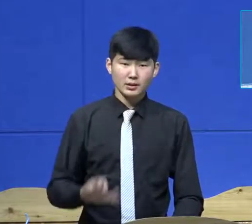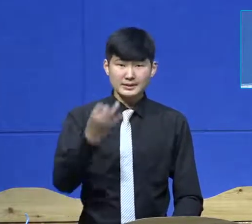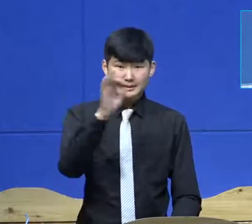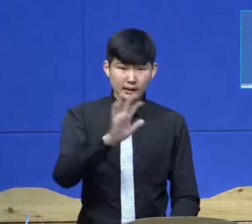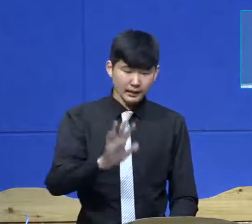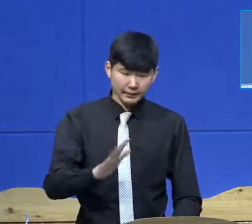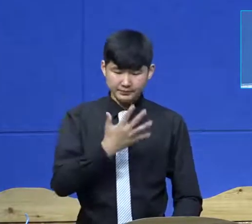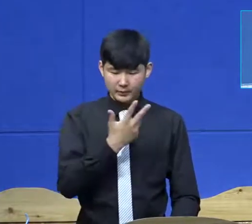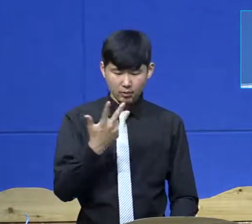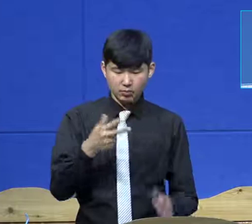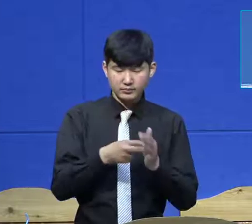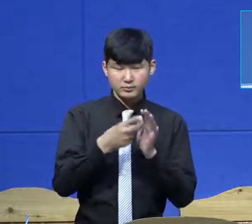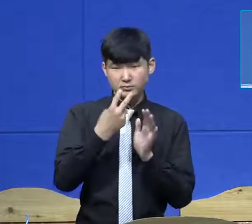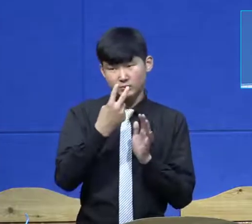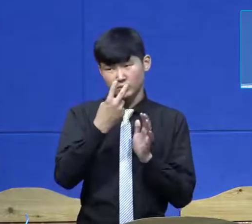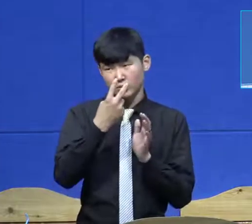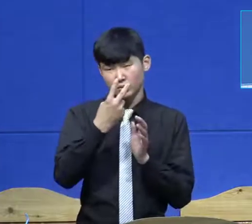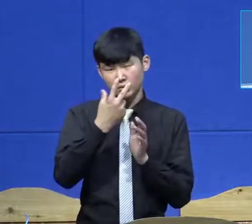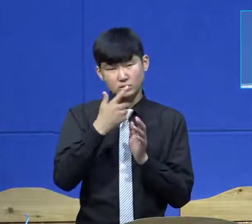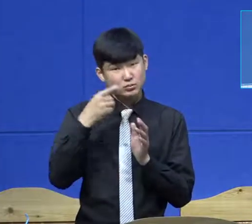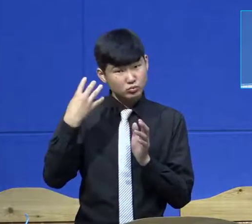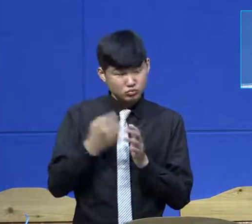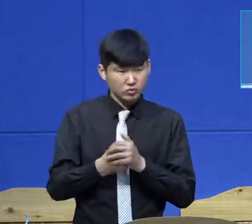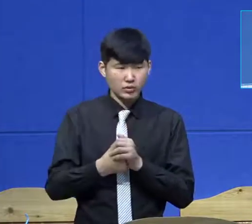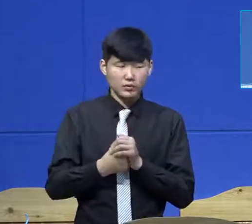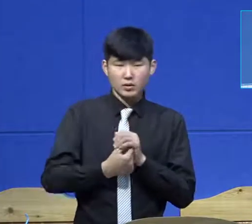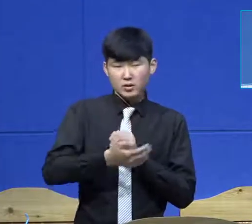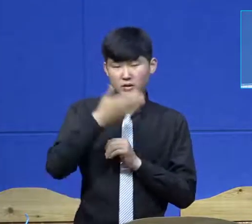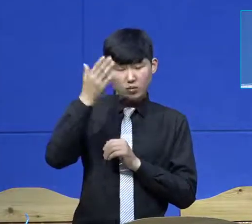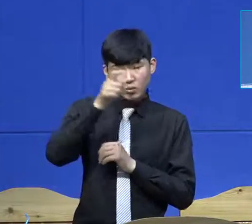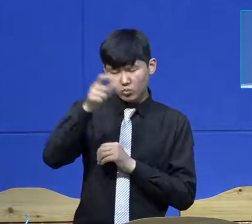Тэрээр хүмүүс жигшигдэж орхигдсан.